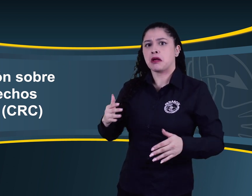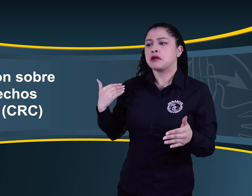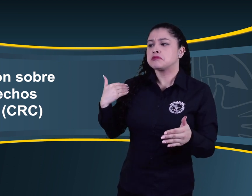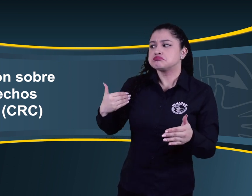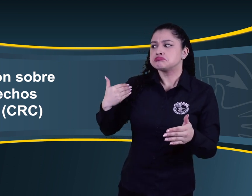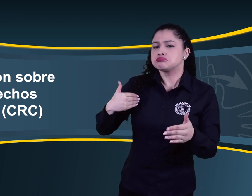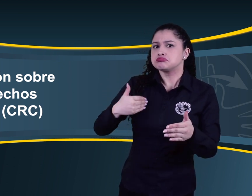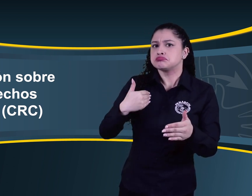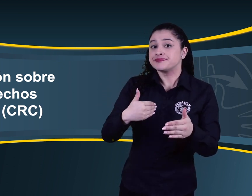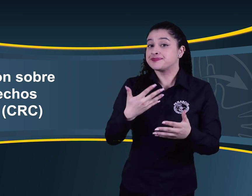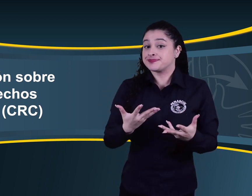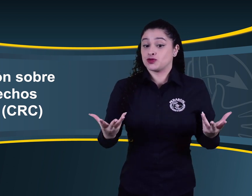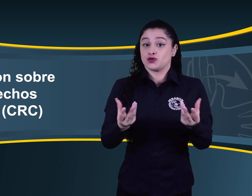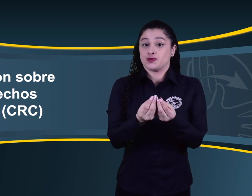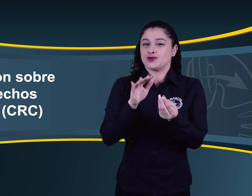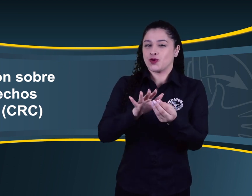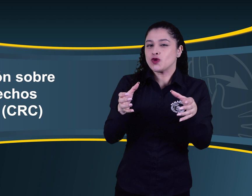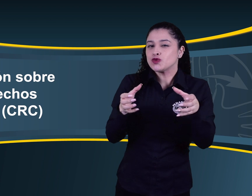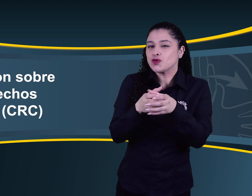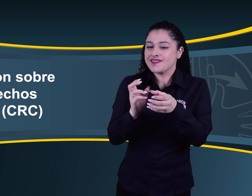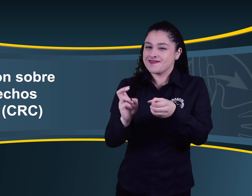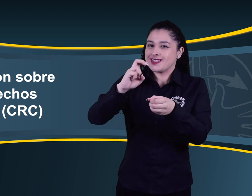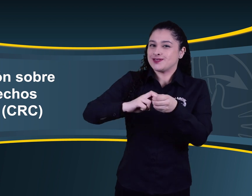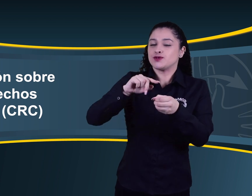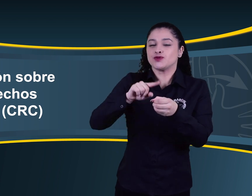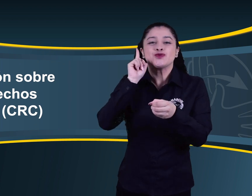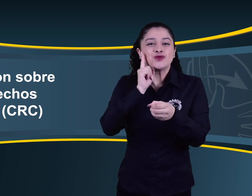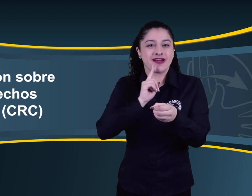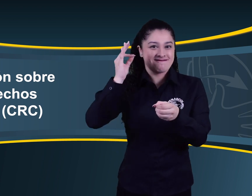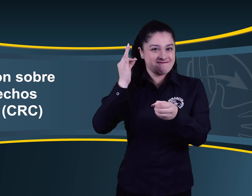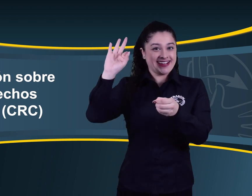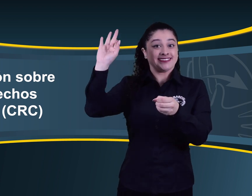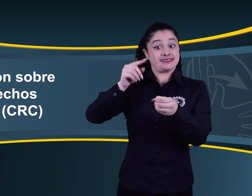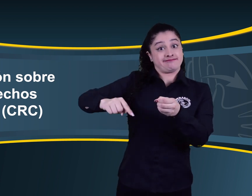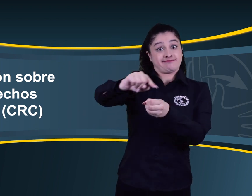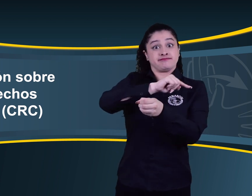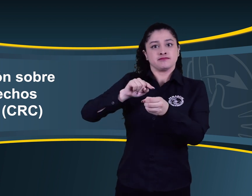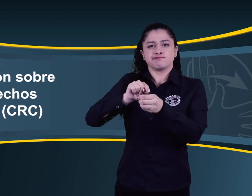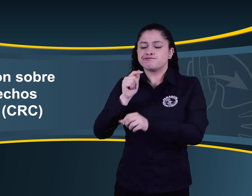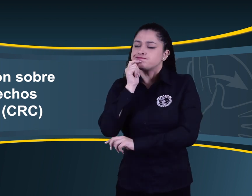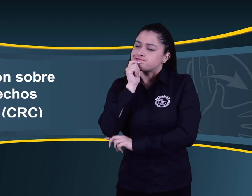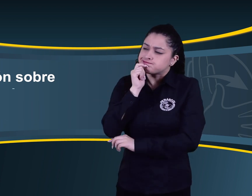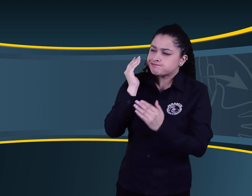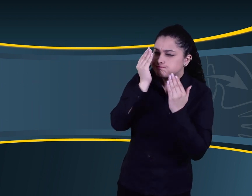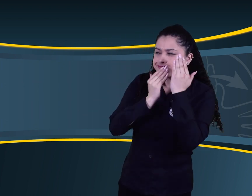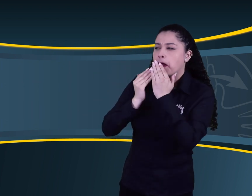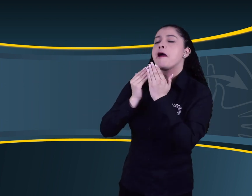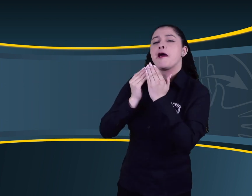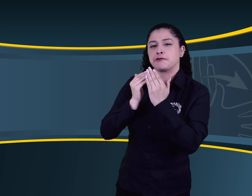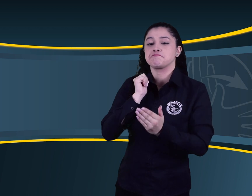al pasar el tiempo desde la federación de sordos de Francia analizando la información gestionaron un documento enfocado